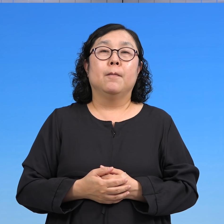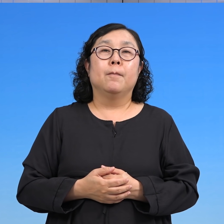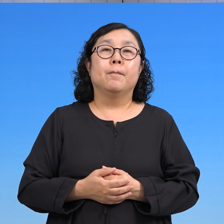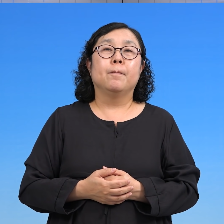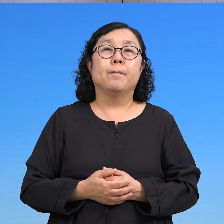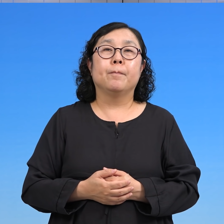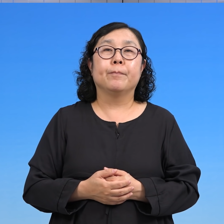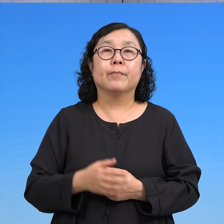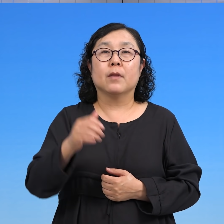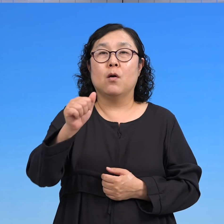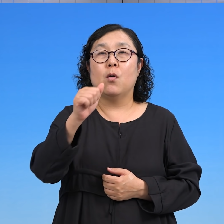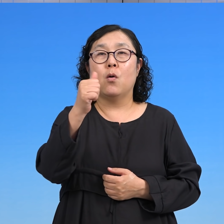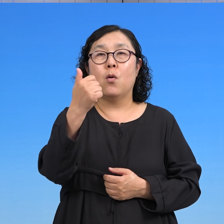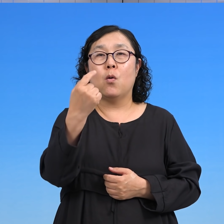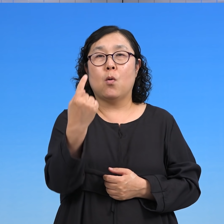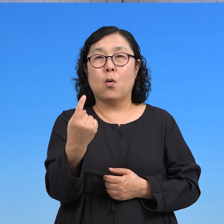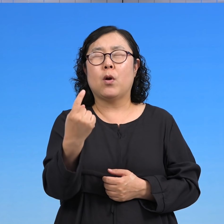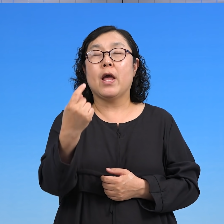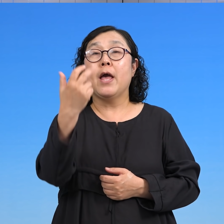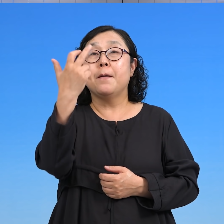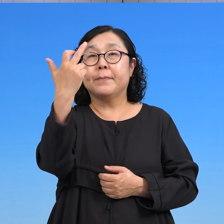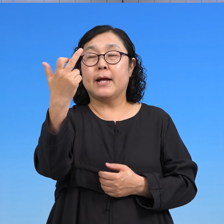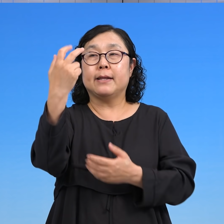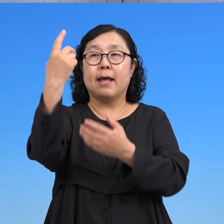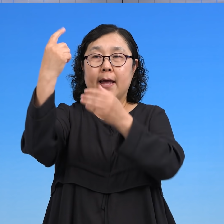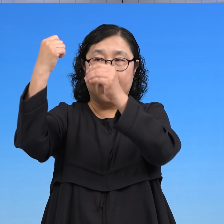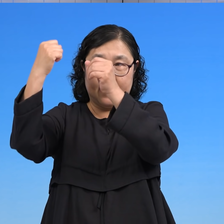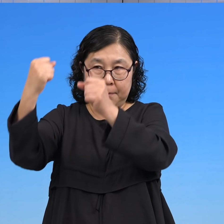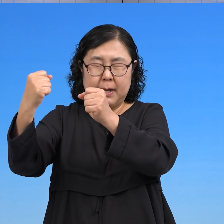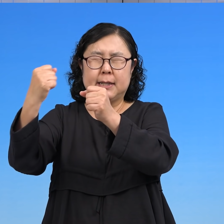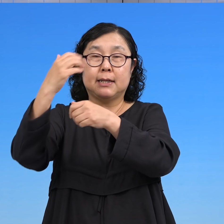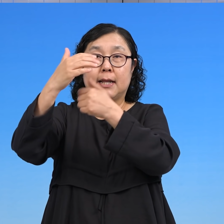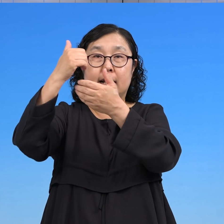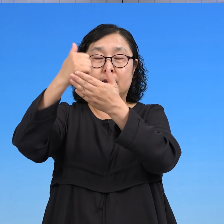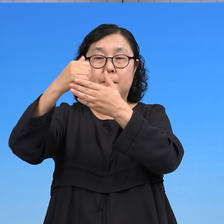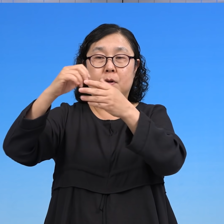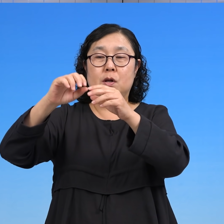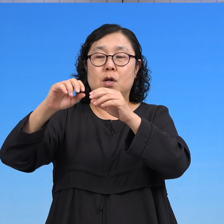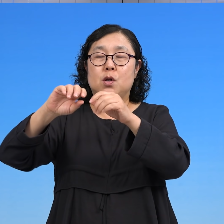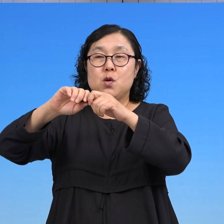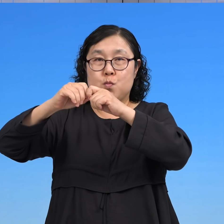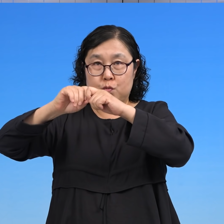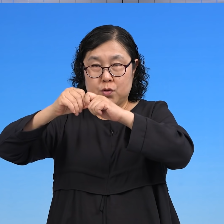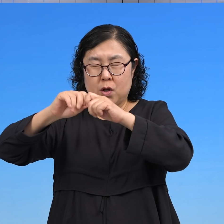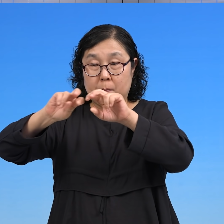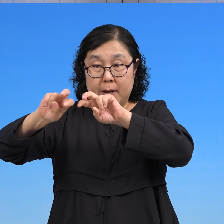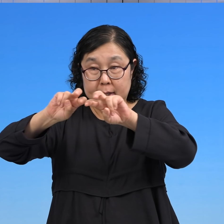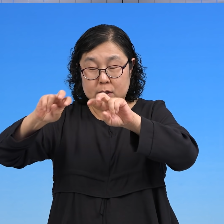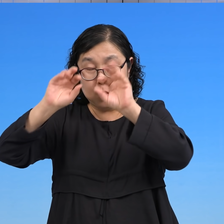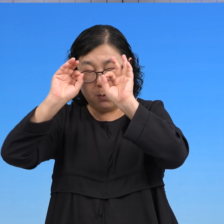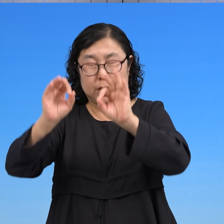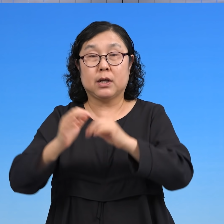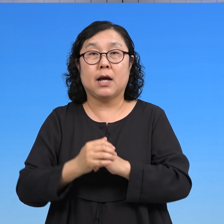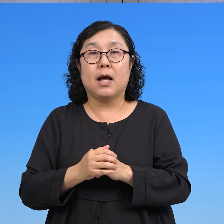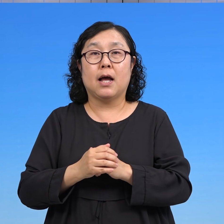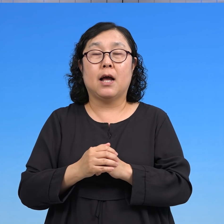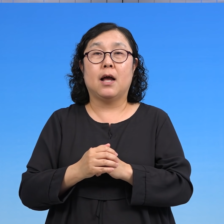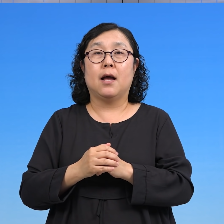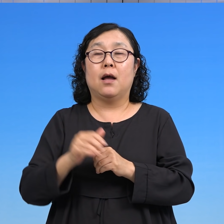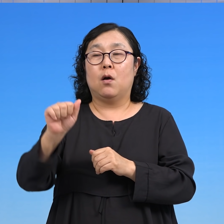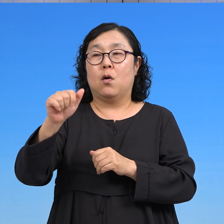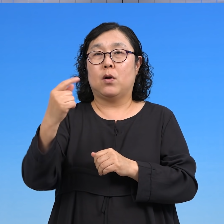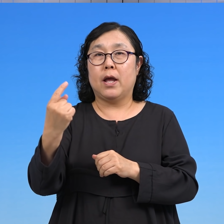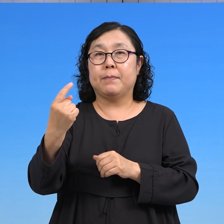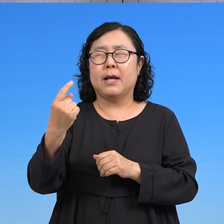제가 이 호렙산에 임하신 하나님을 분석을 해보니까요, 엘리야에게 두 가지 의미가 있더라고요. 여러분,